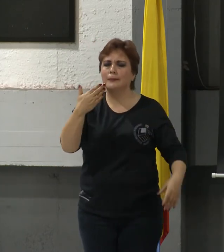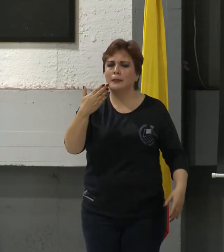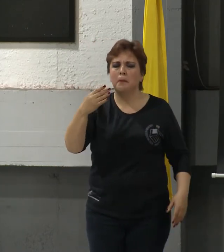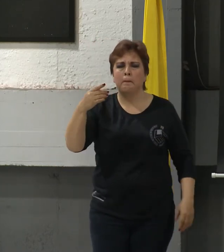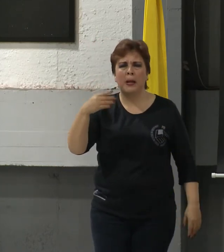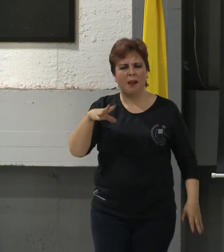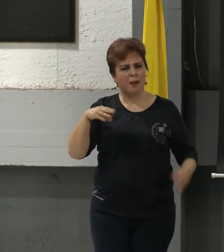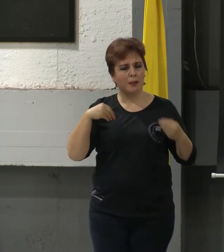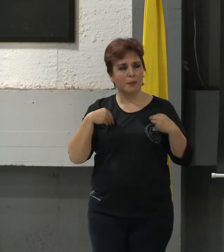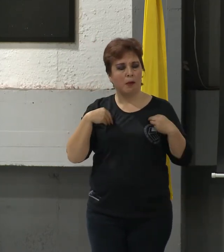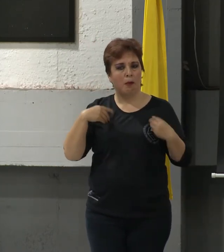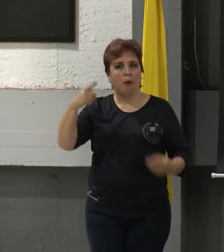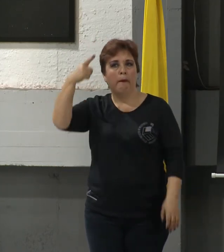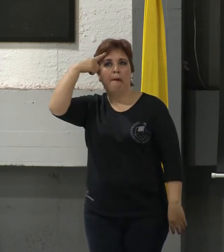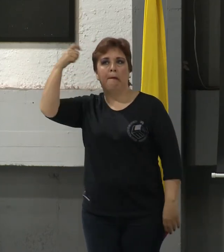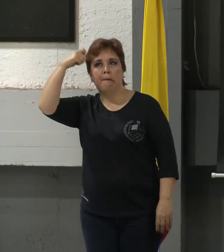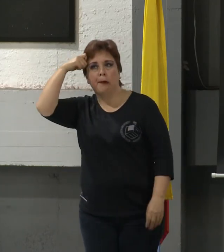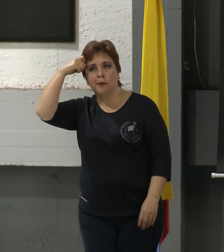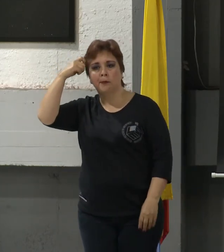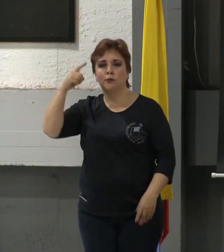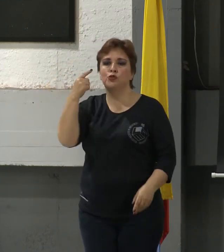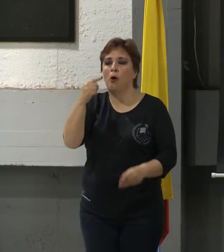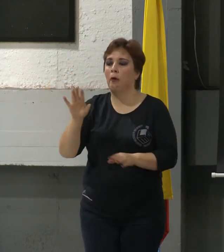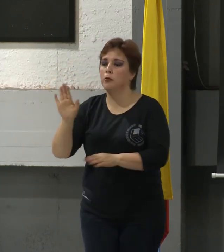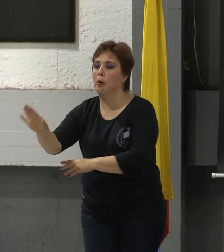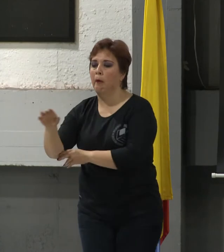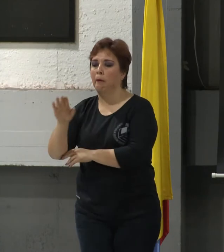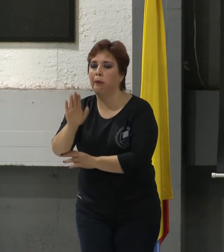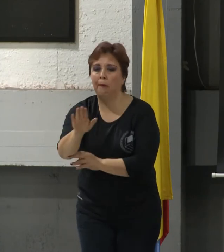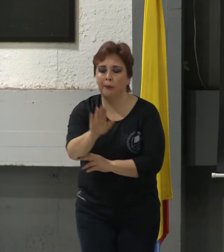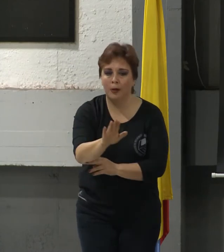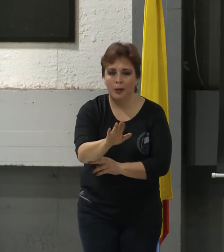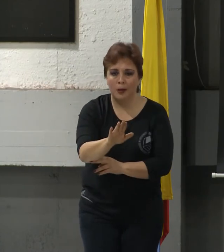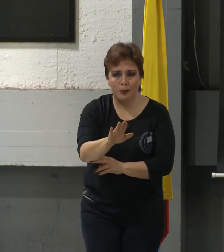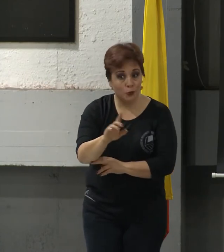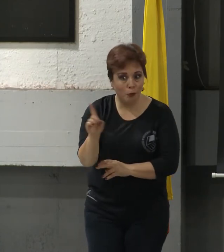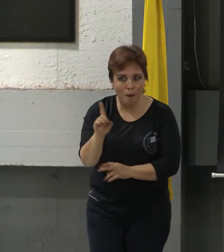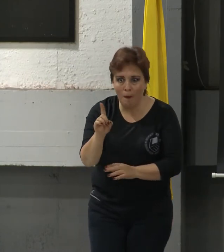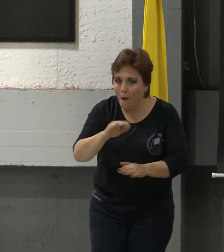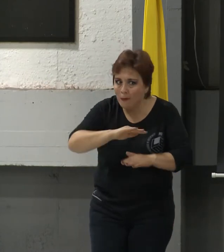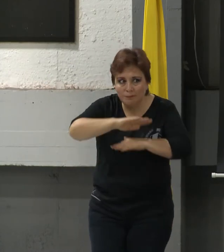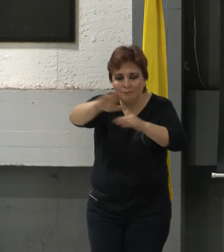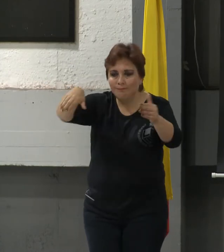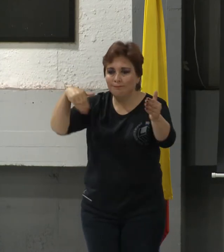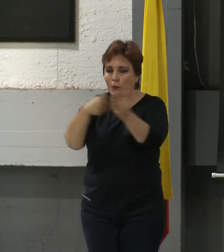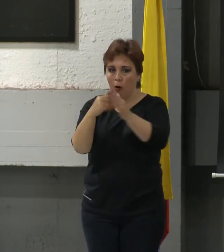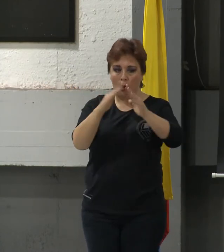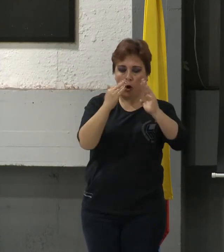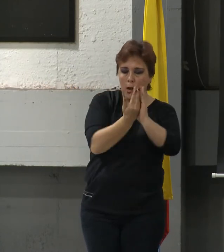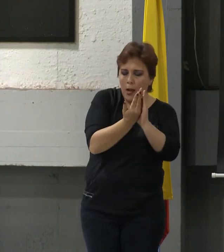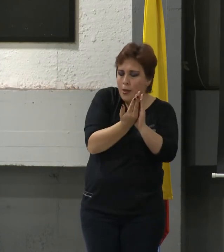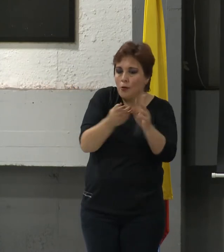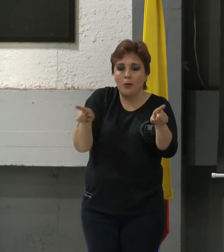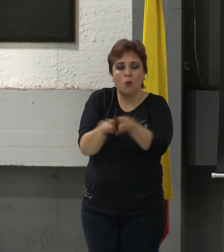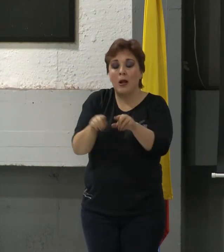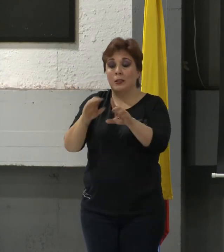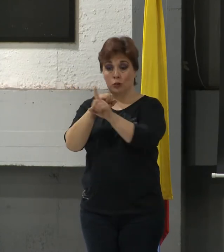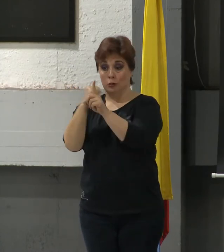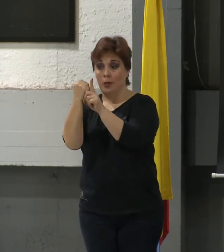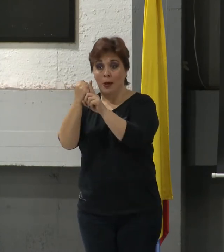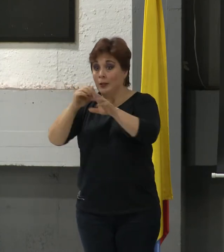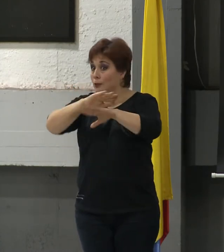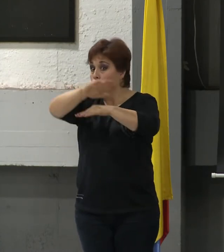solamente para una sección para unos niños especiales sino para todo el colegio como para toda la sociedad